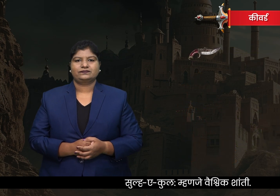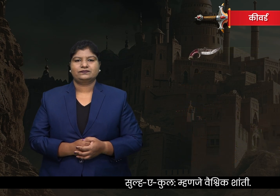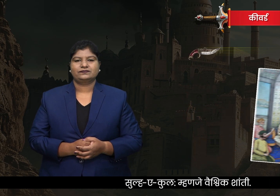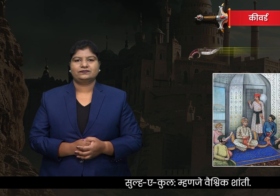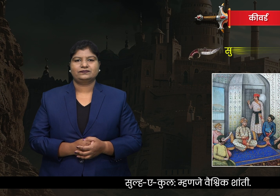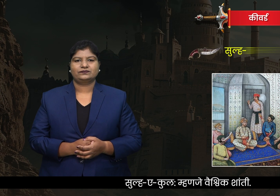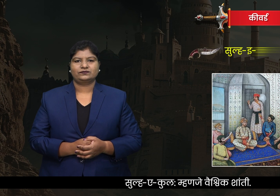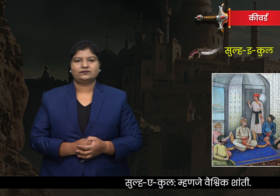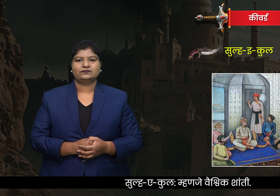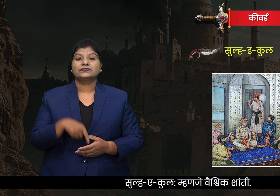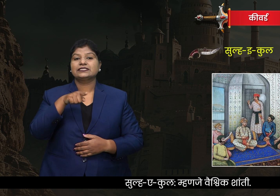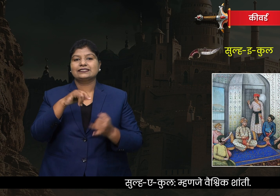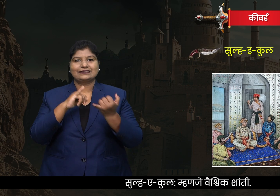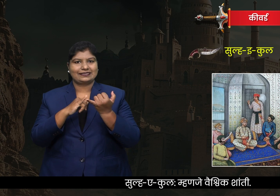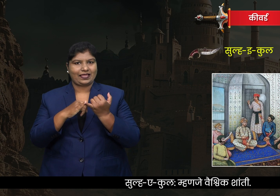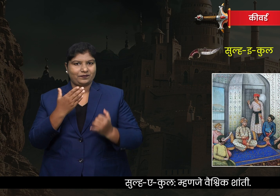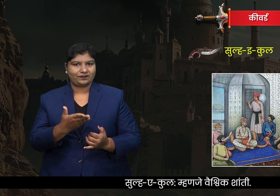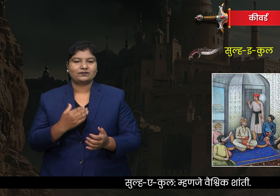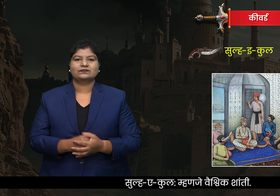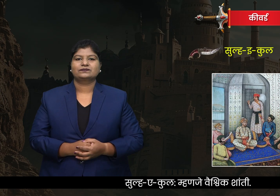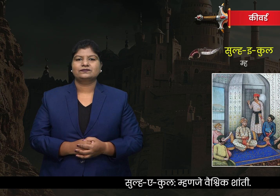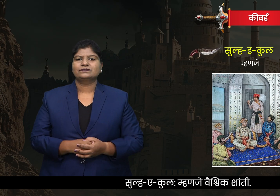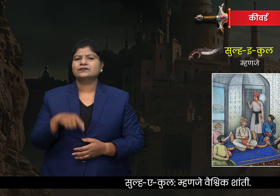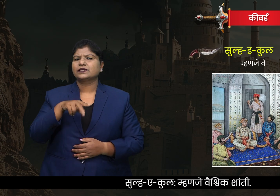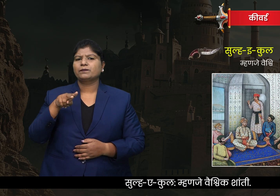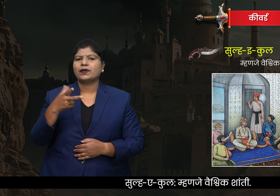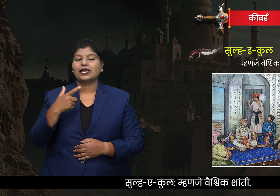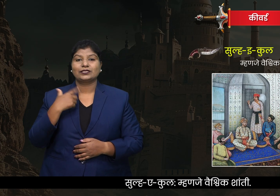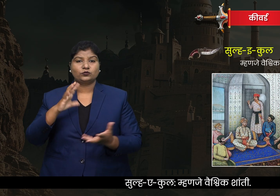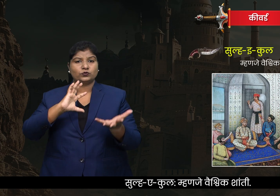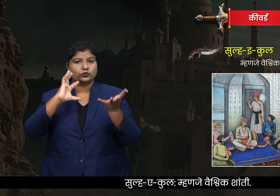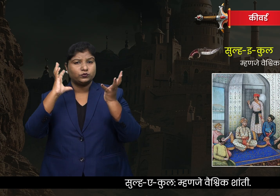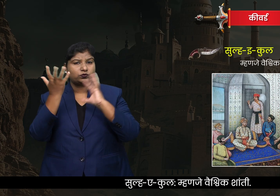सुलाहे कुल म्हणजे वैश्विक शांती.